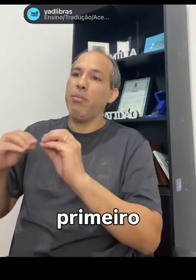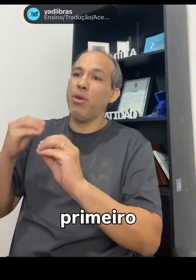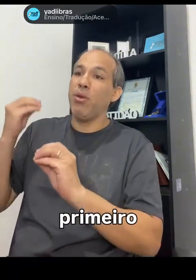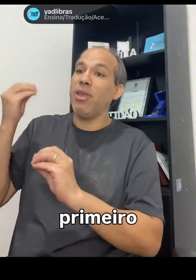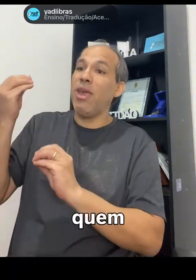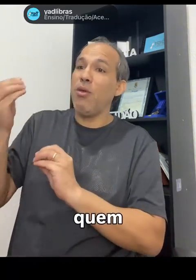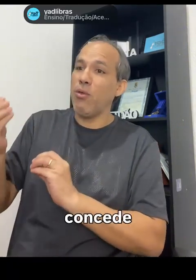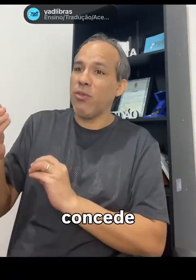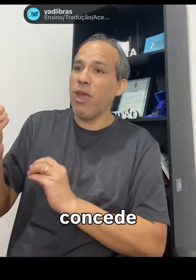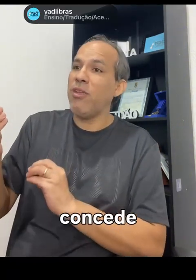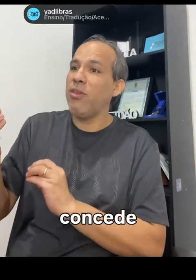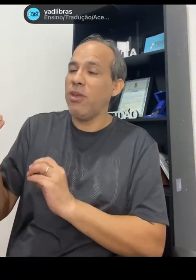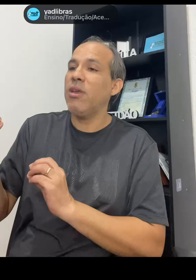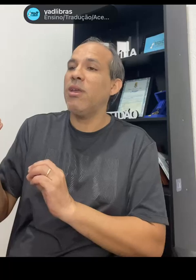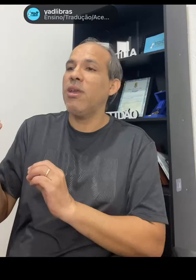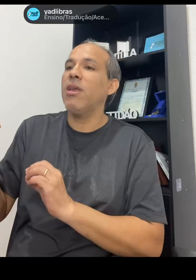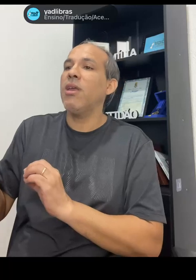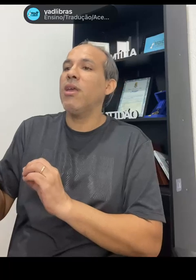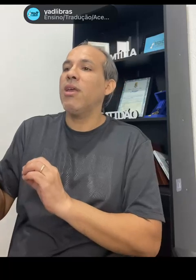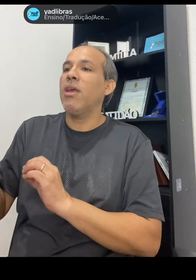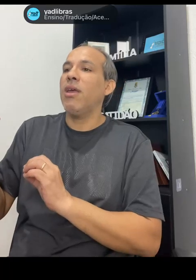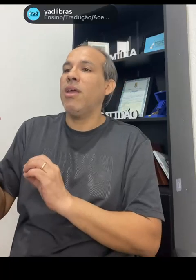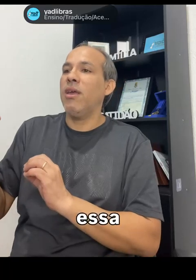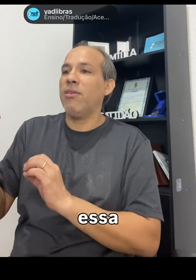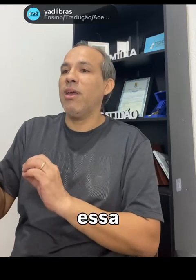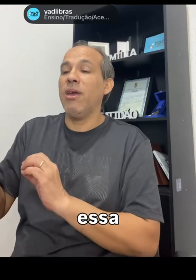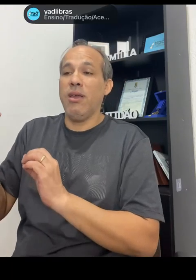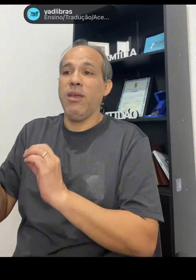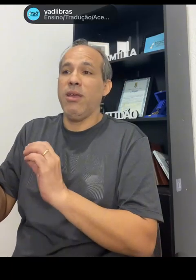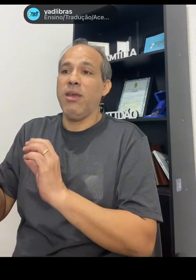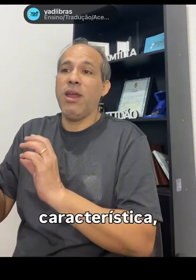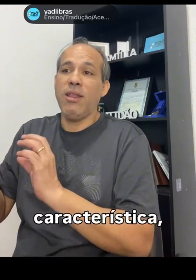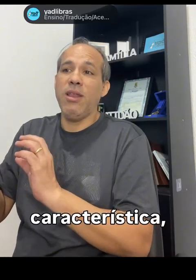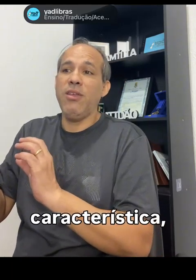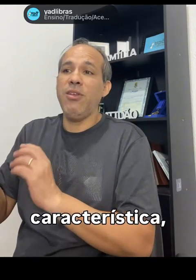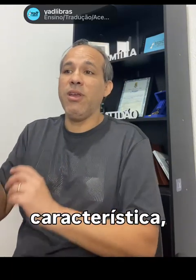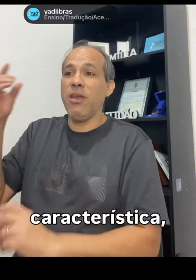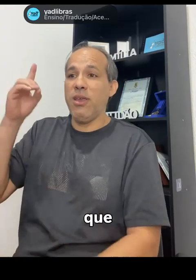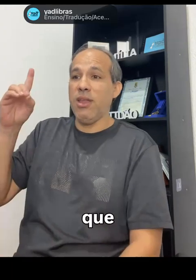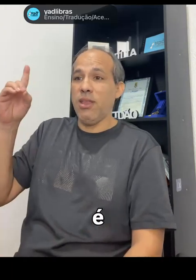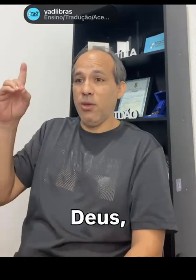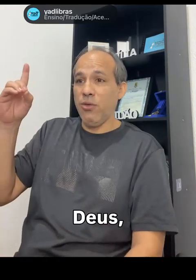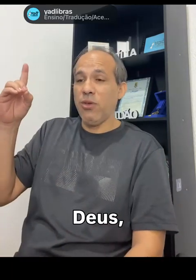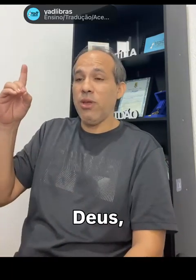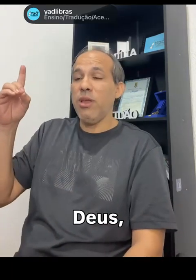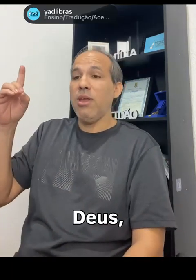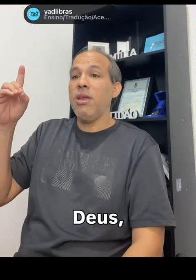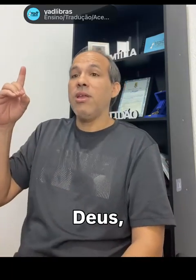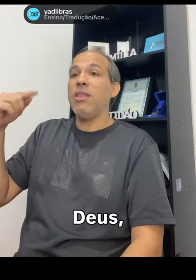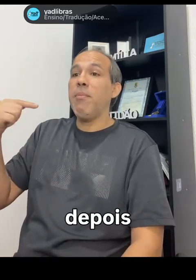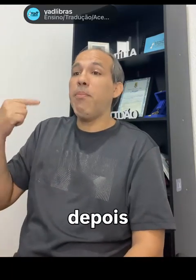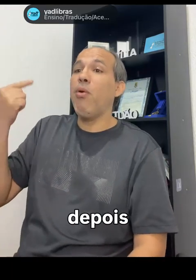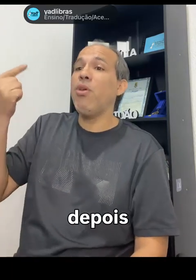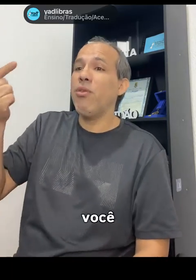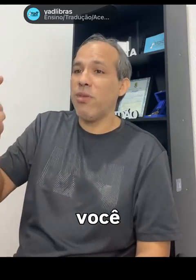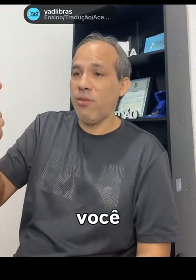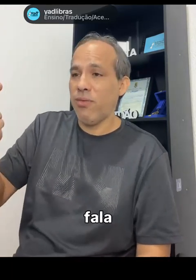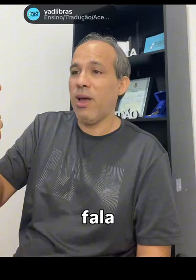primeiro quem concede essa característica, que é Deus, depois você